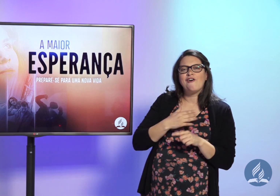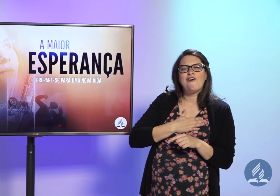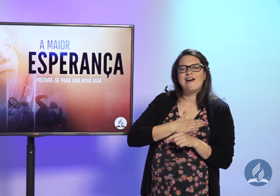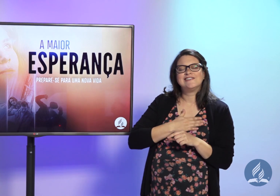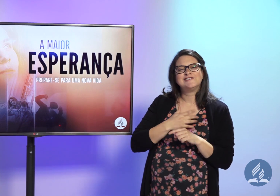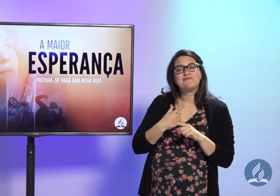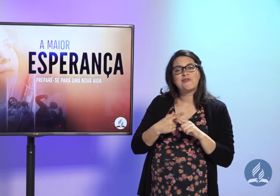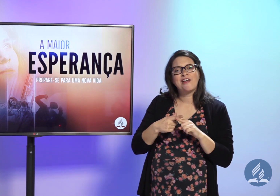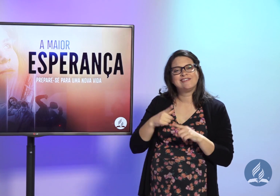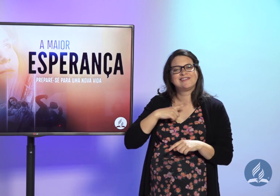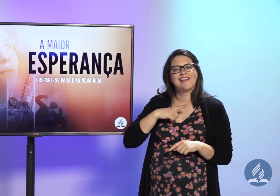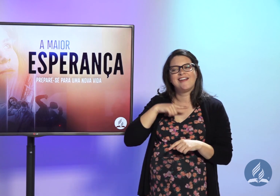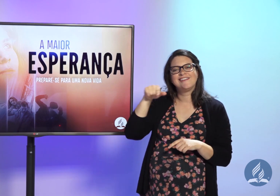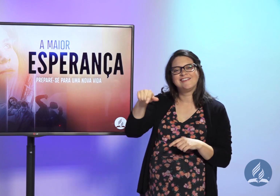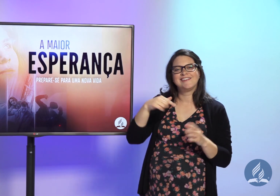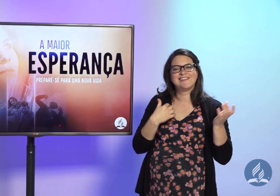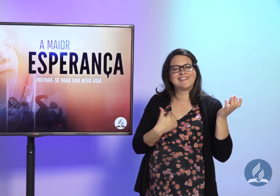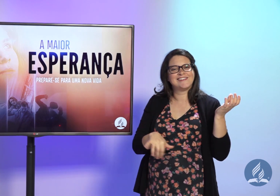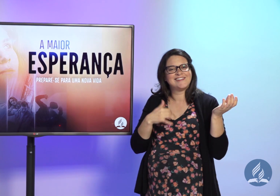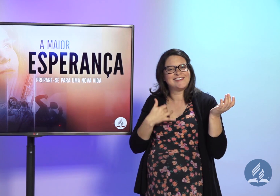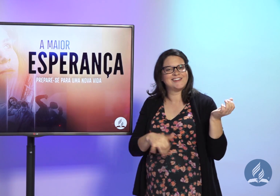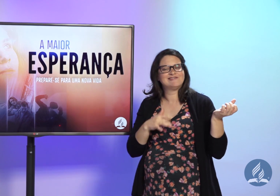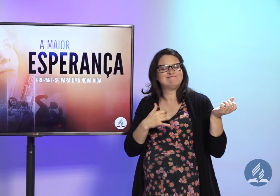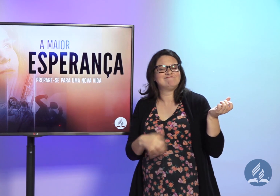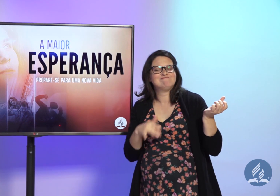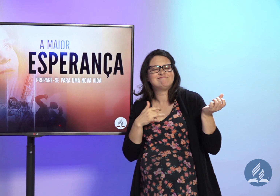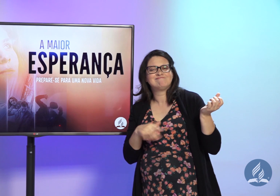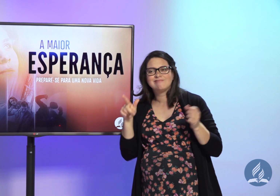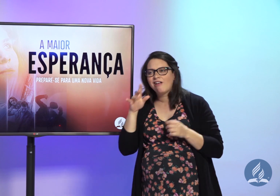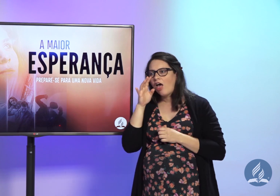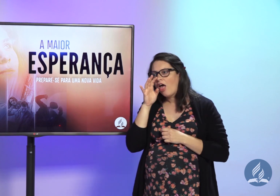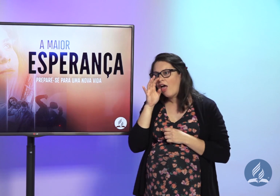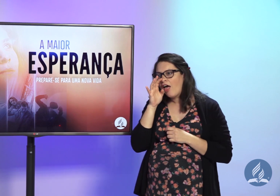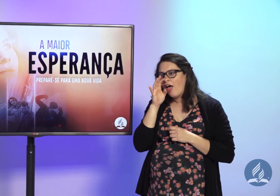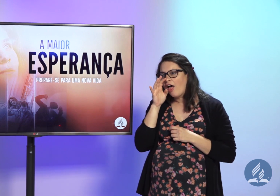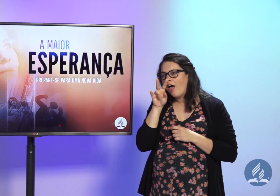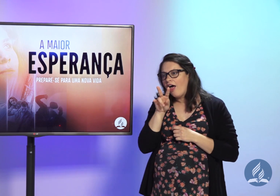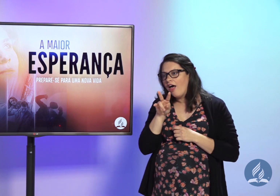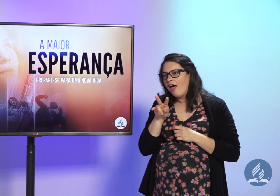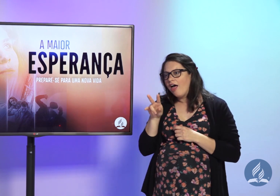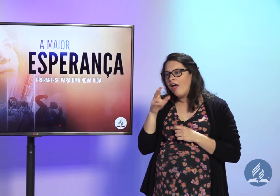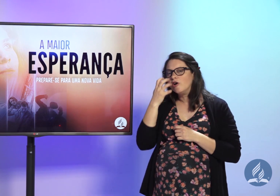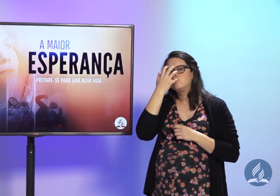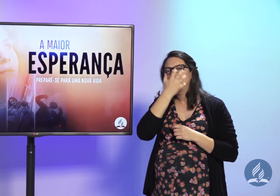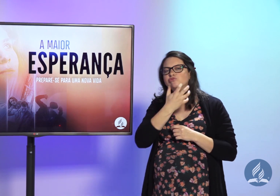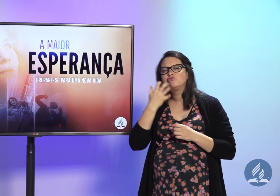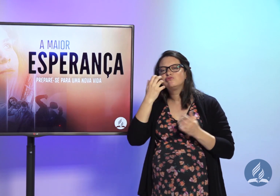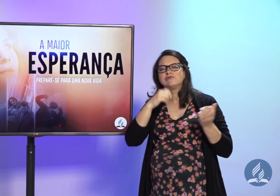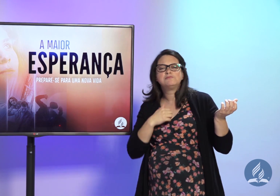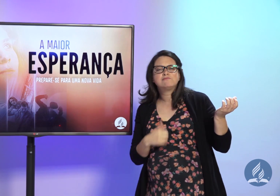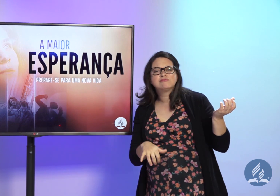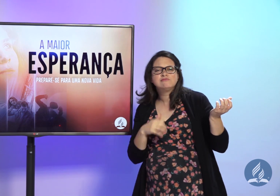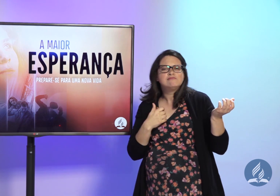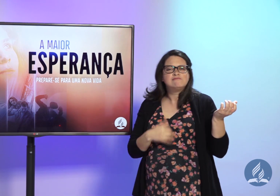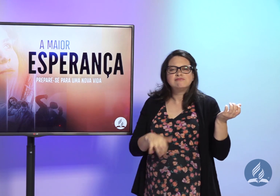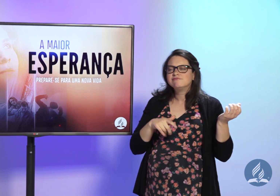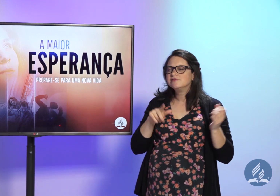então passou a frequentar a mesma igreja da mãe. Gostava de ir na igreja porque ali tinha gente tocando violão